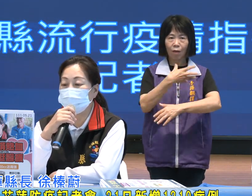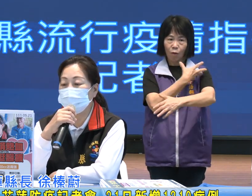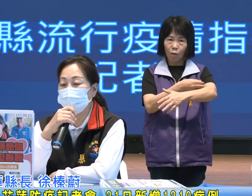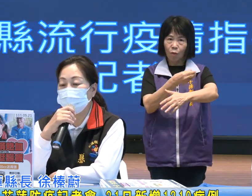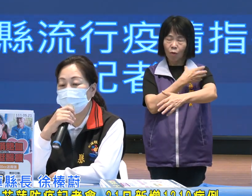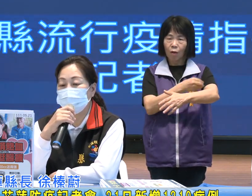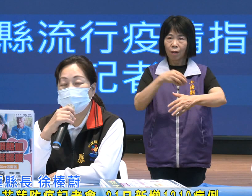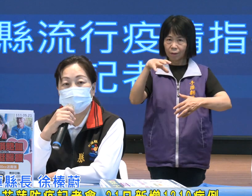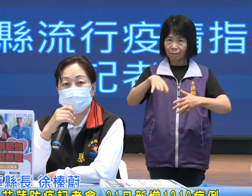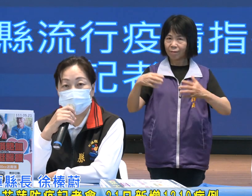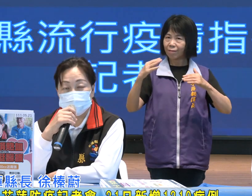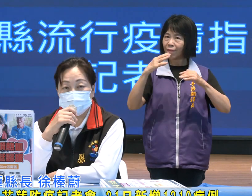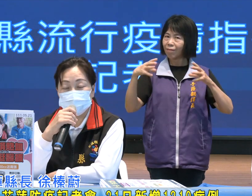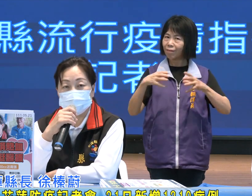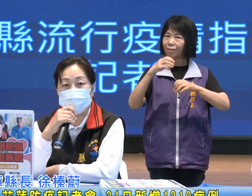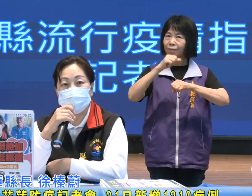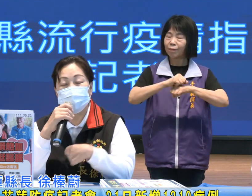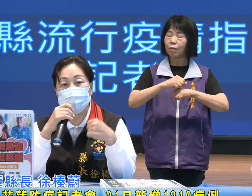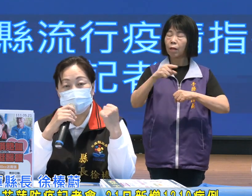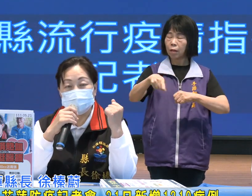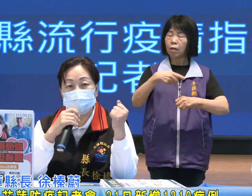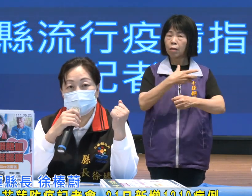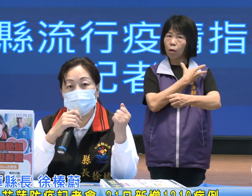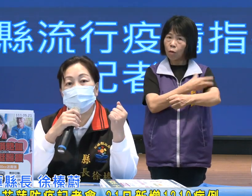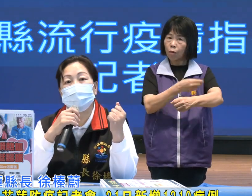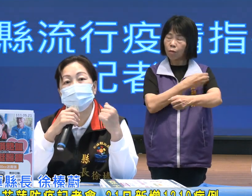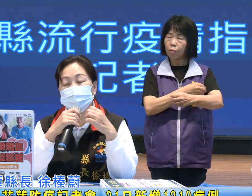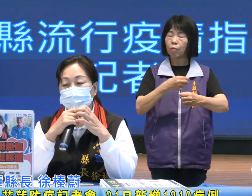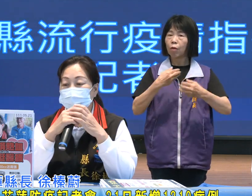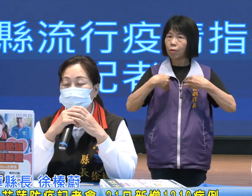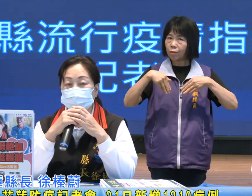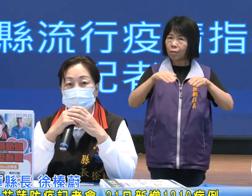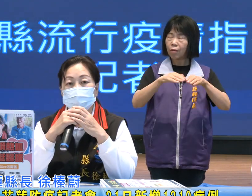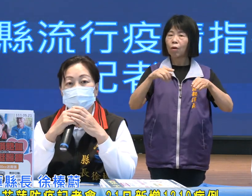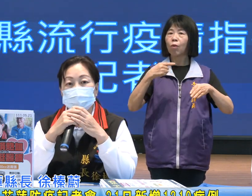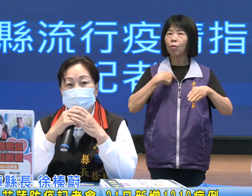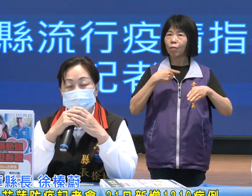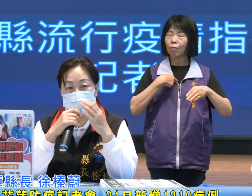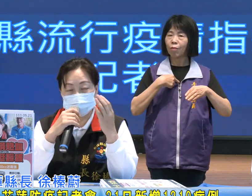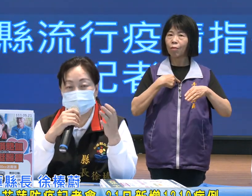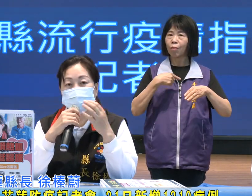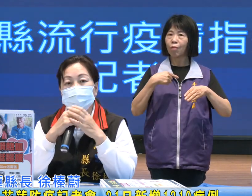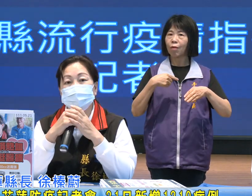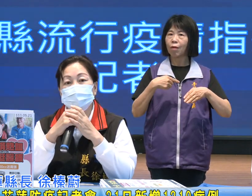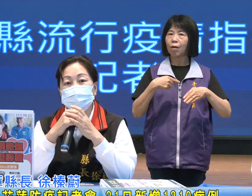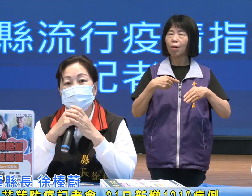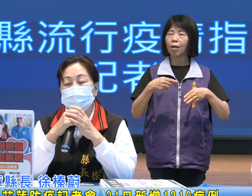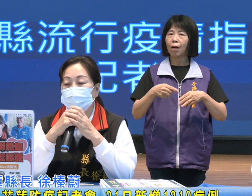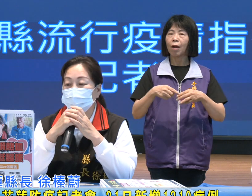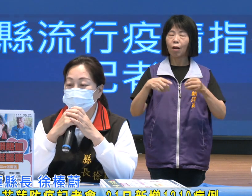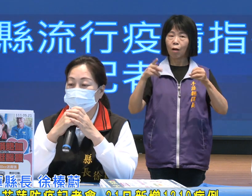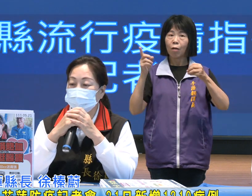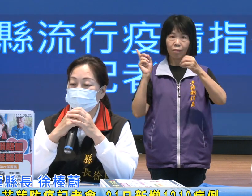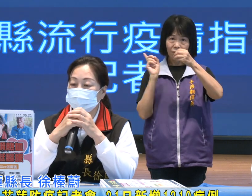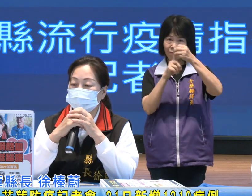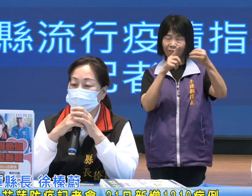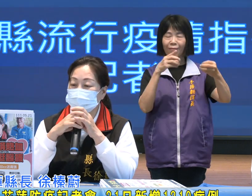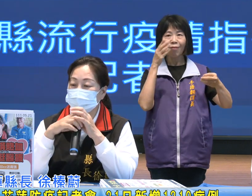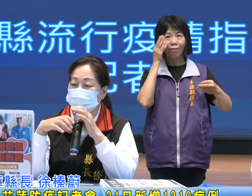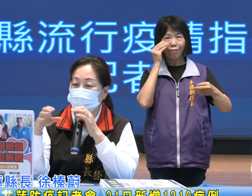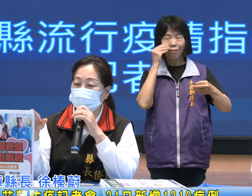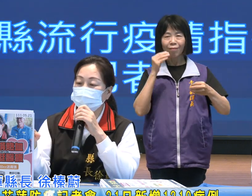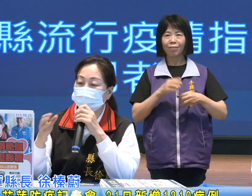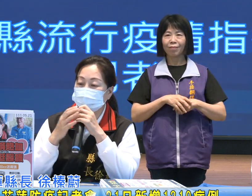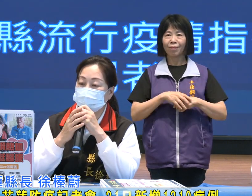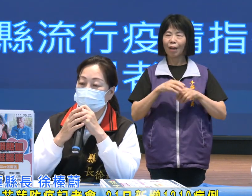合作，你捐血我发票，你捐血那一起看球，所以我们在